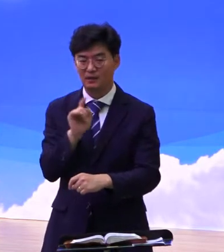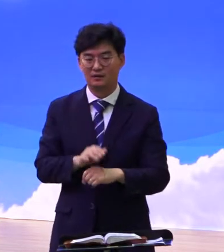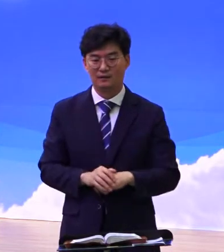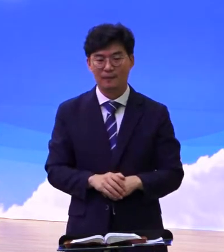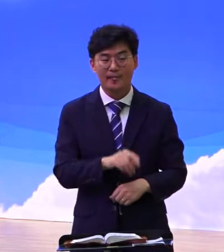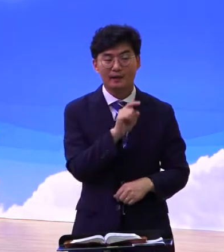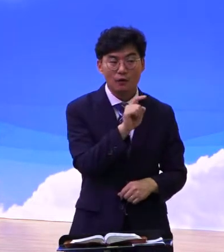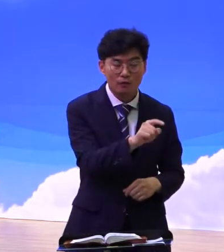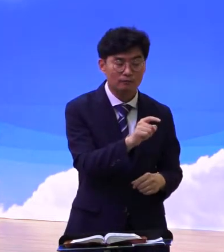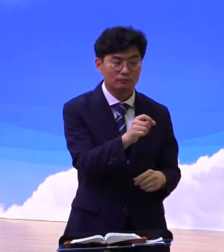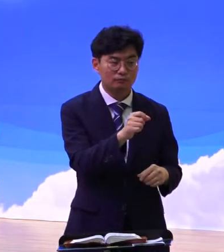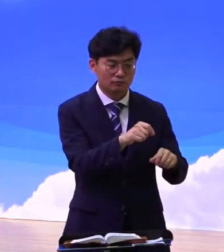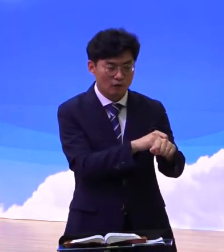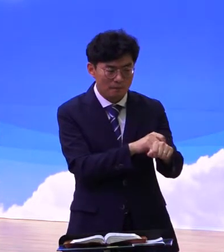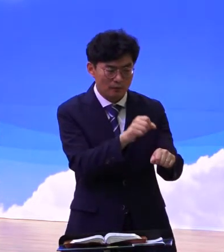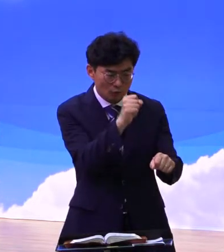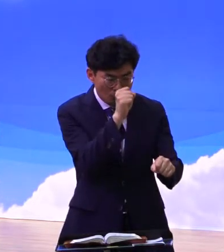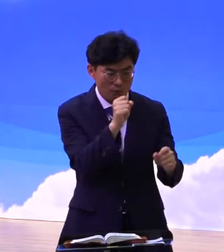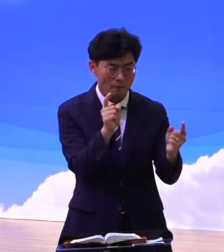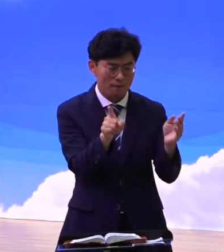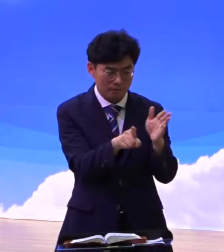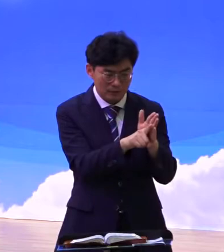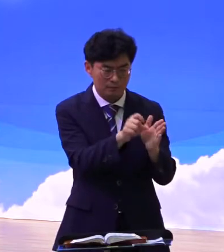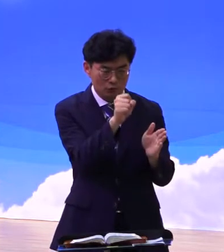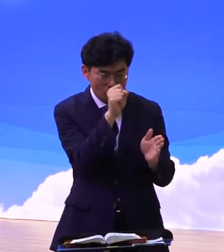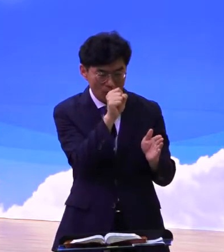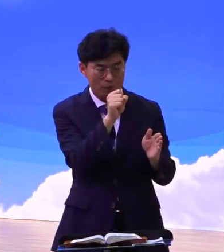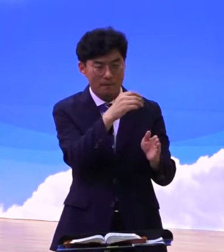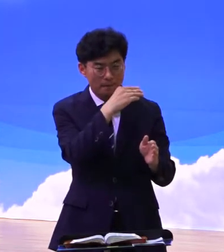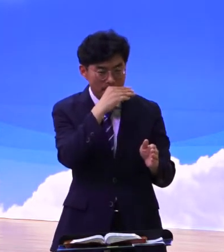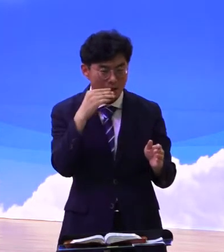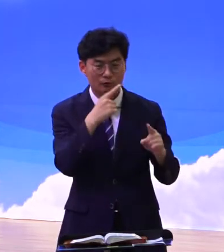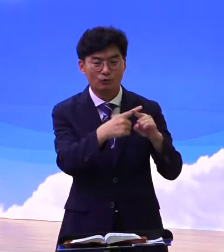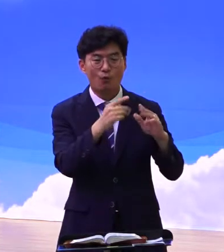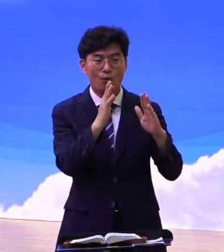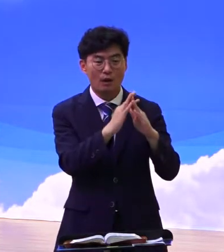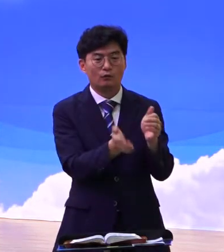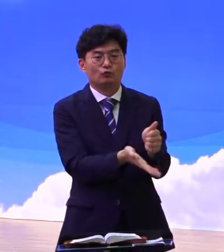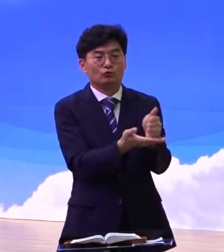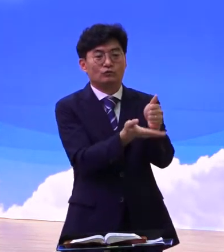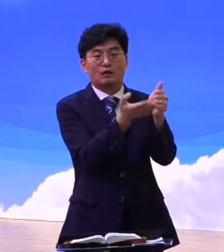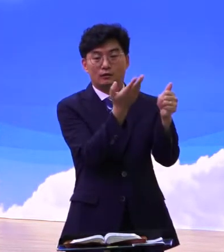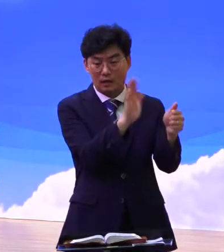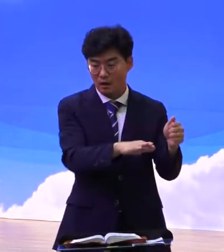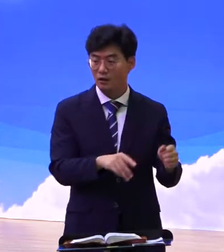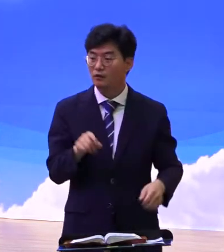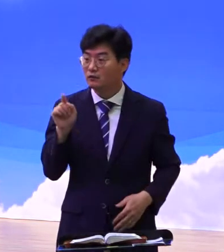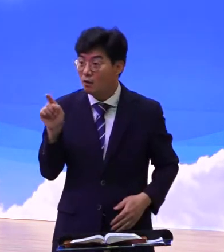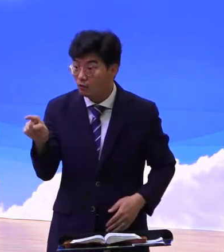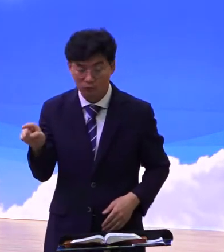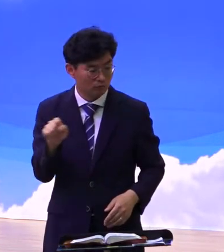그 특별함이 무엇인가? 그것은 복음의 말씀을 간절한 마음으로 받는 것입니다.